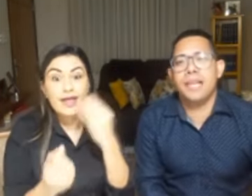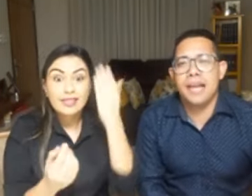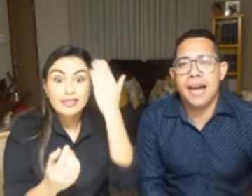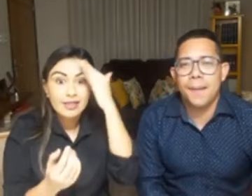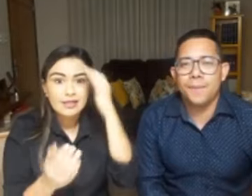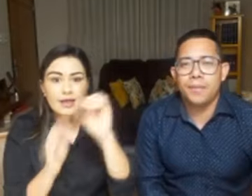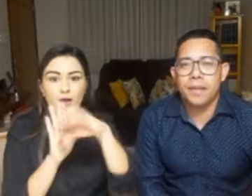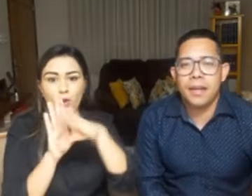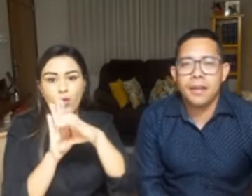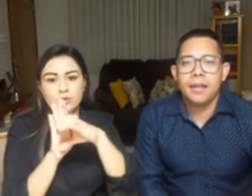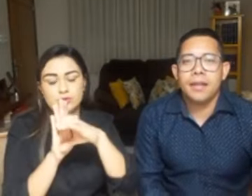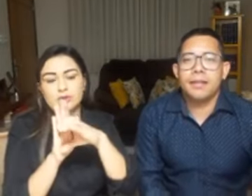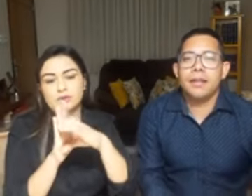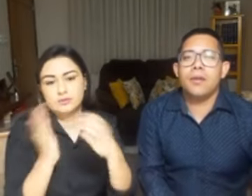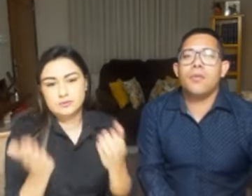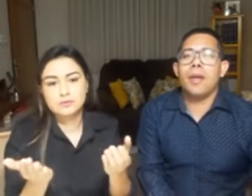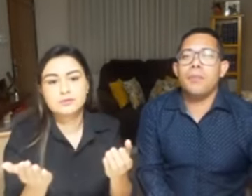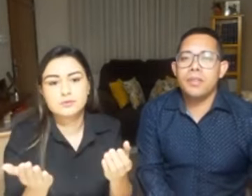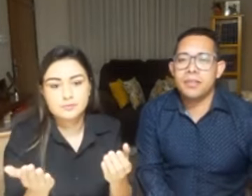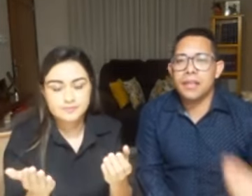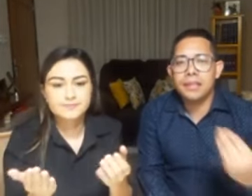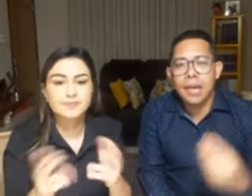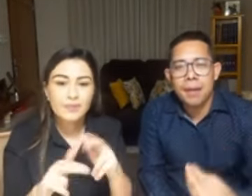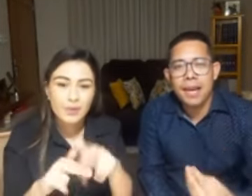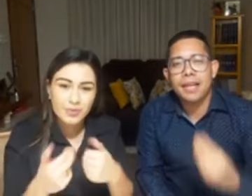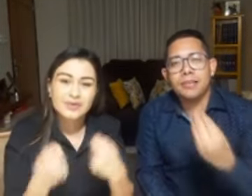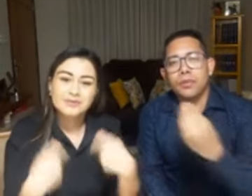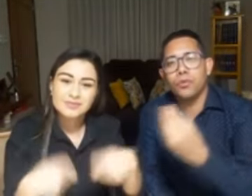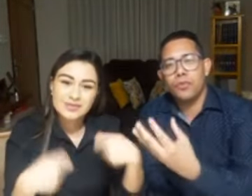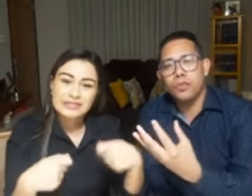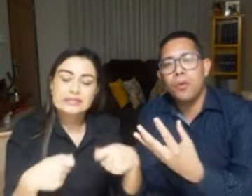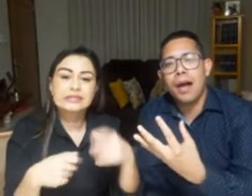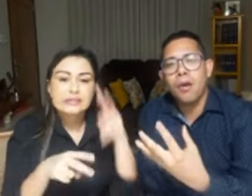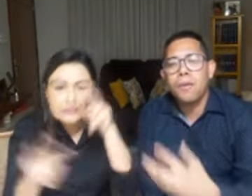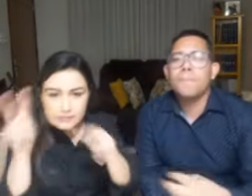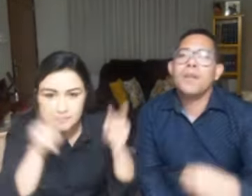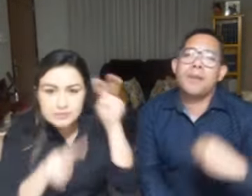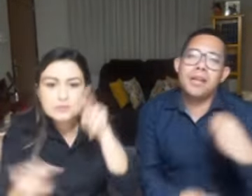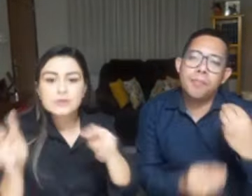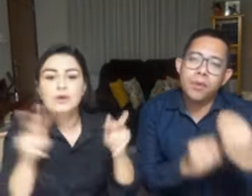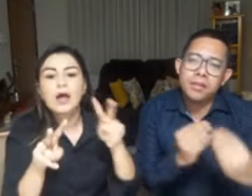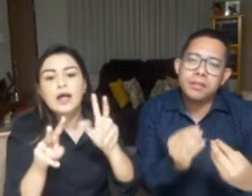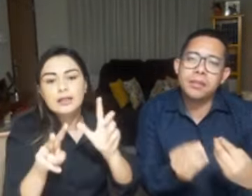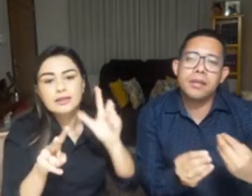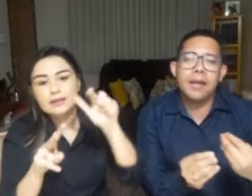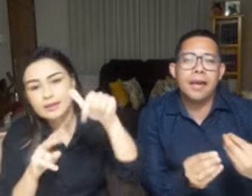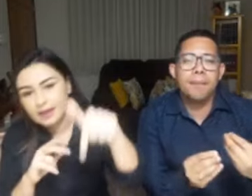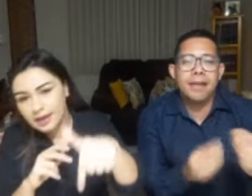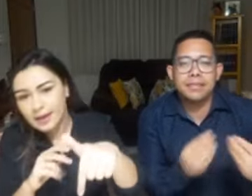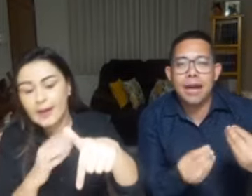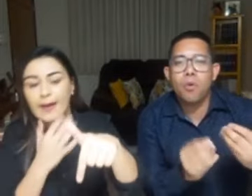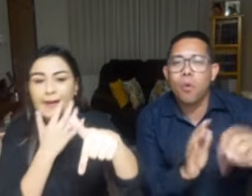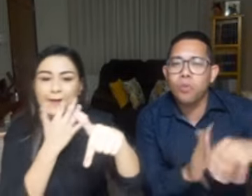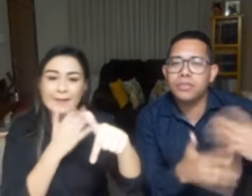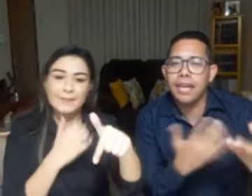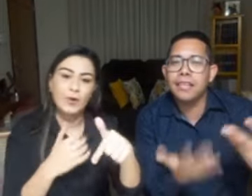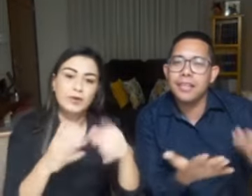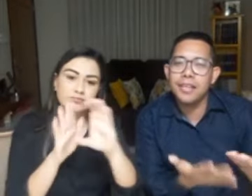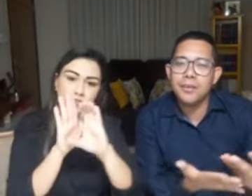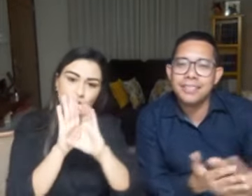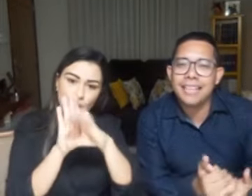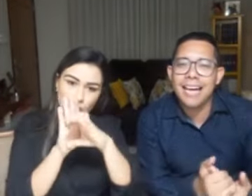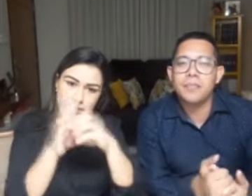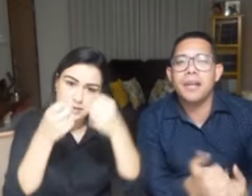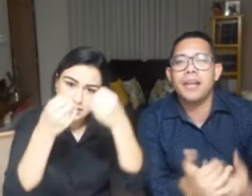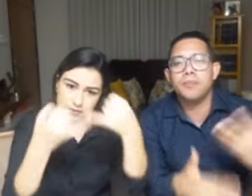te explicar, né? Então, é por isso que tem que trabalhar a questão do visual, para depois passar o conceito em